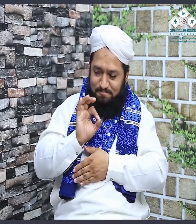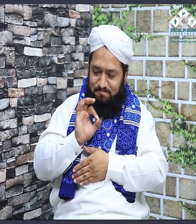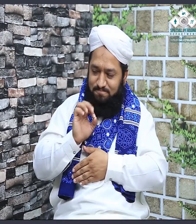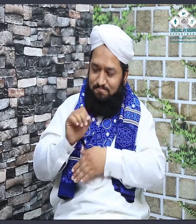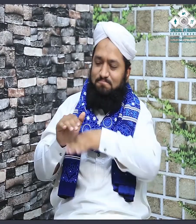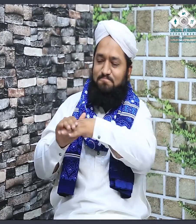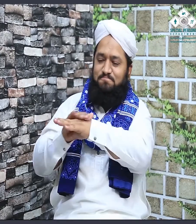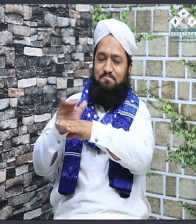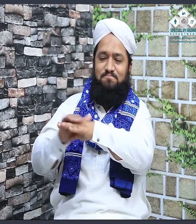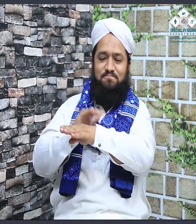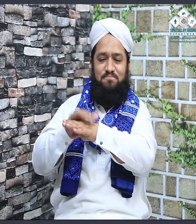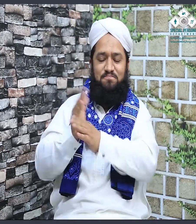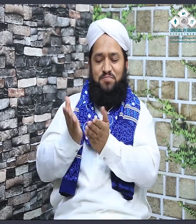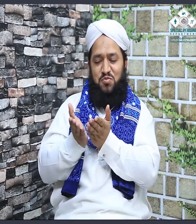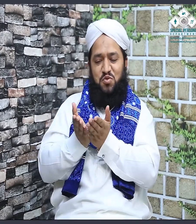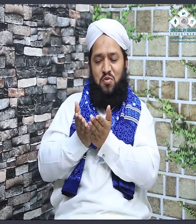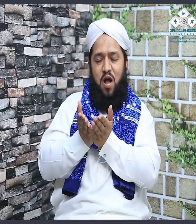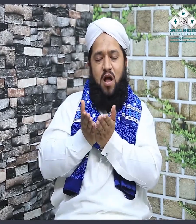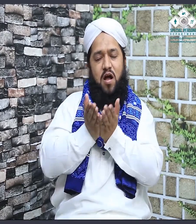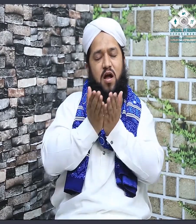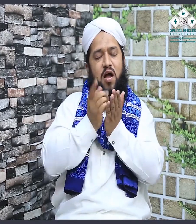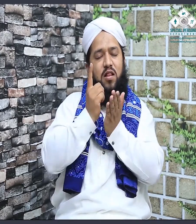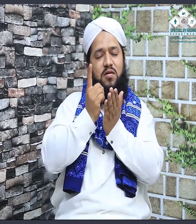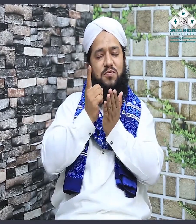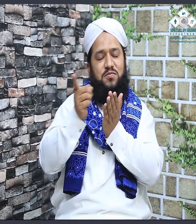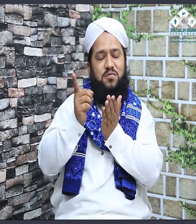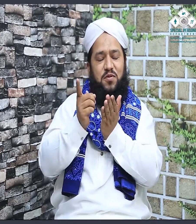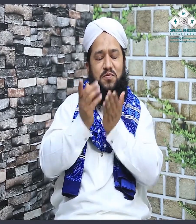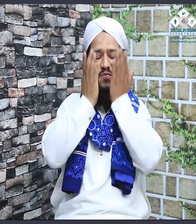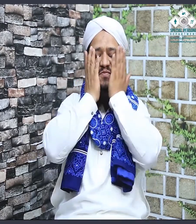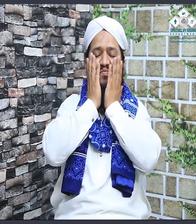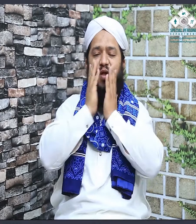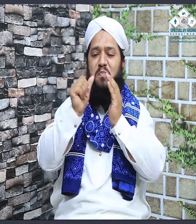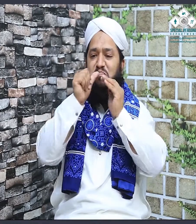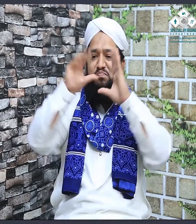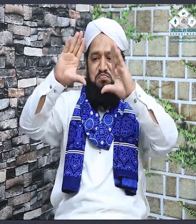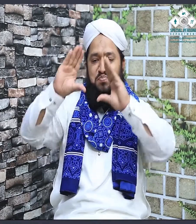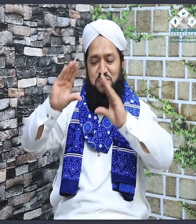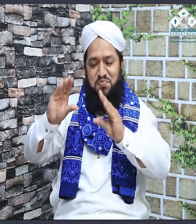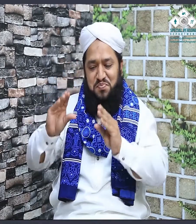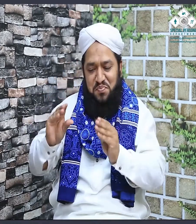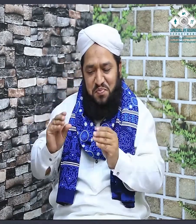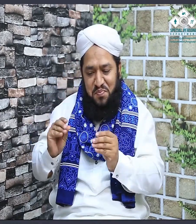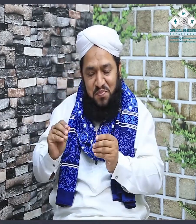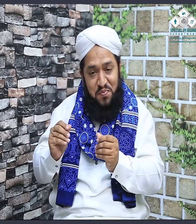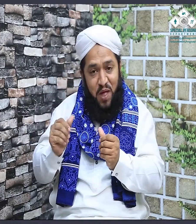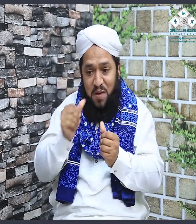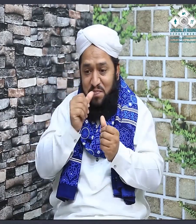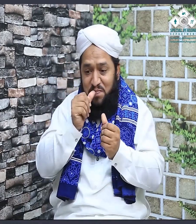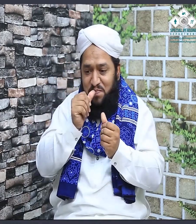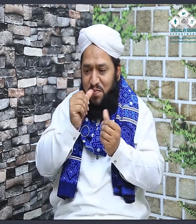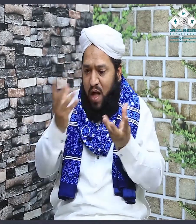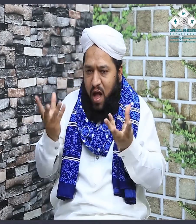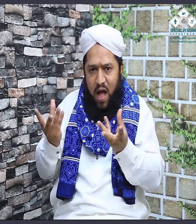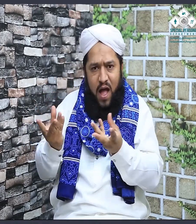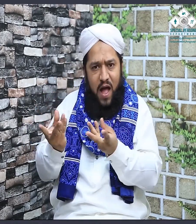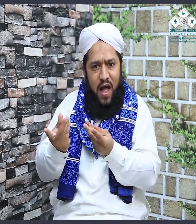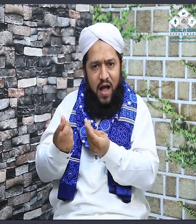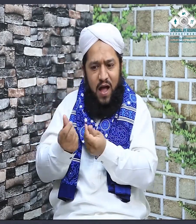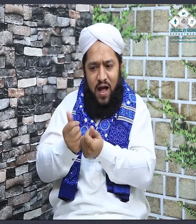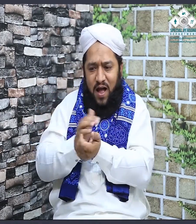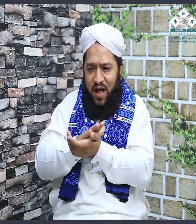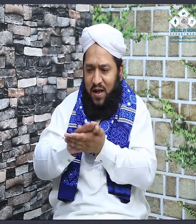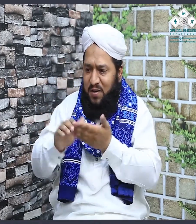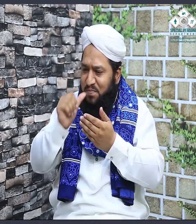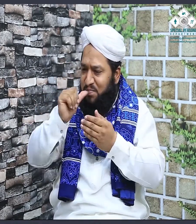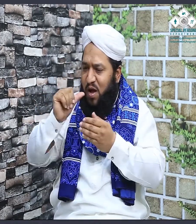اور اللہ کی بارگاہ میں دعا کر دی. طوفان ٹل گیا, یہ پانی دور ہو گیا زمین میں. اب پانی جب آپ سمجھتے ہیں کہ جب کسی جگہ